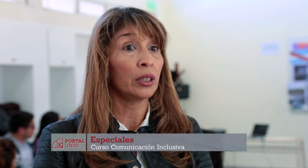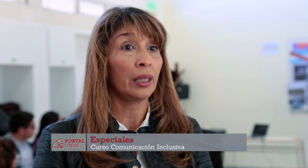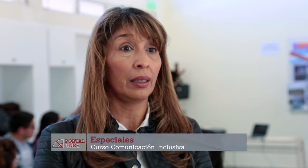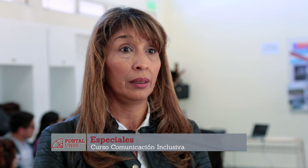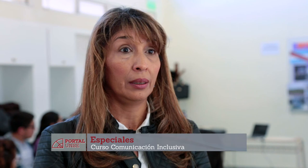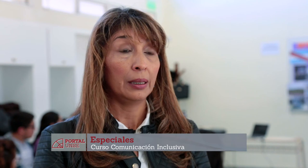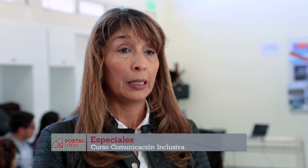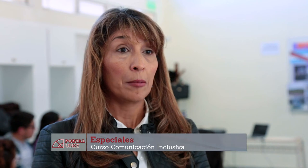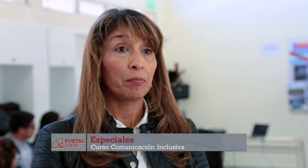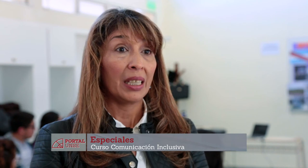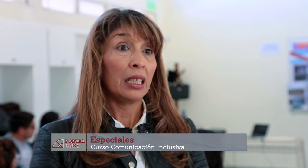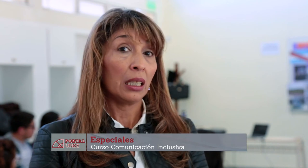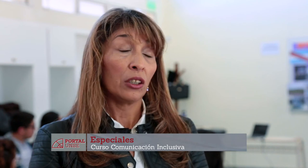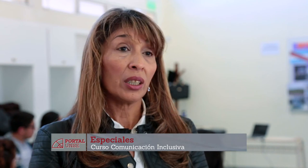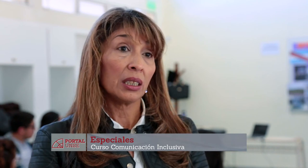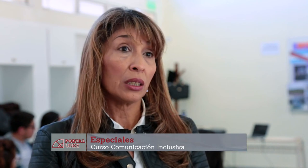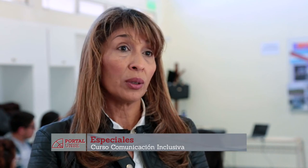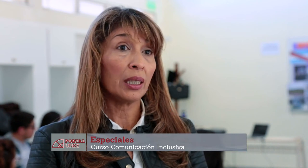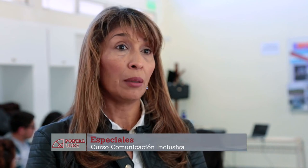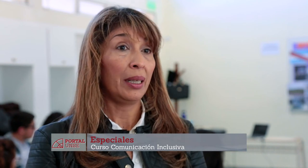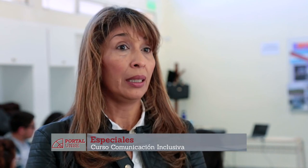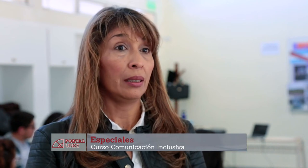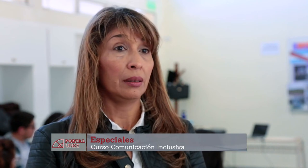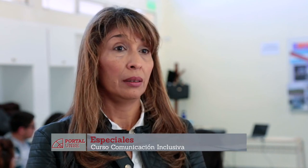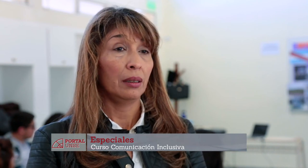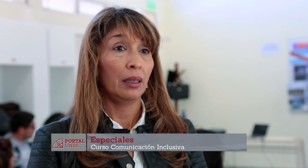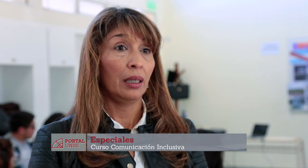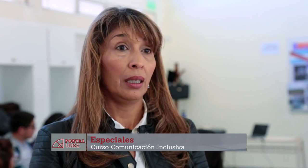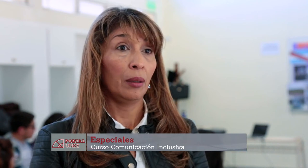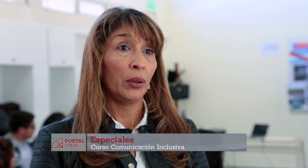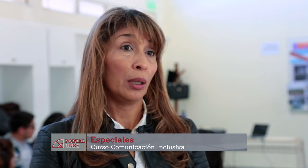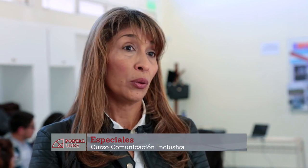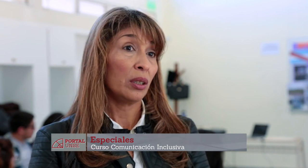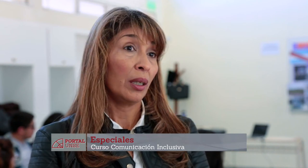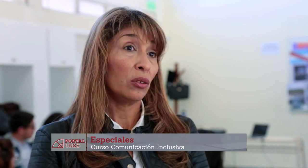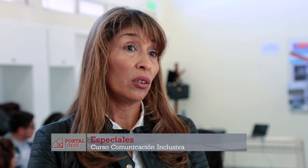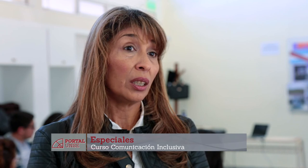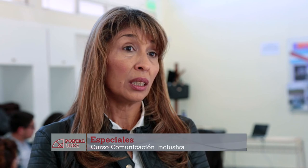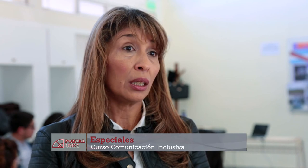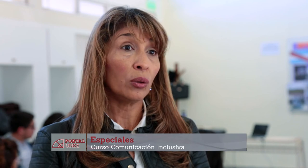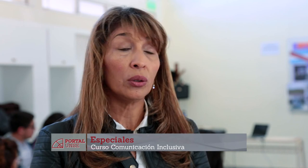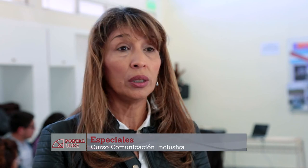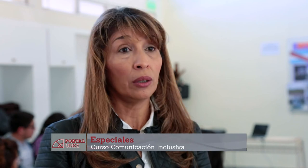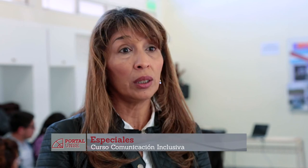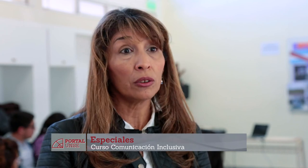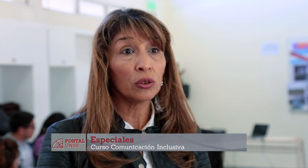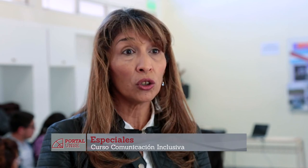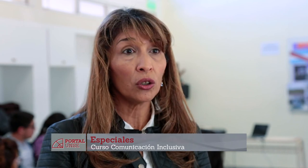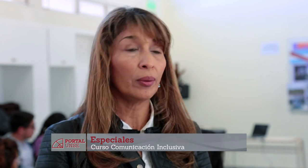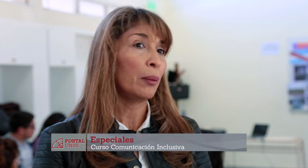sociedad. Creo que esta es una de las maneras. Por ejemplo, si van en un colectivo y se encuentran con un sordo, van a